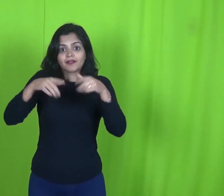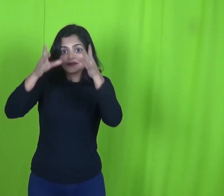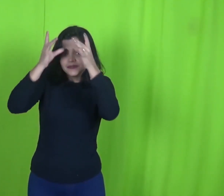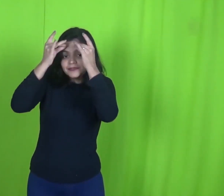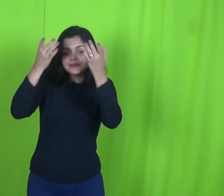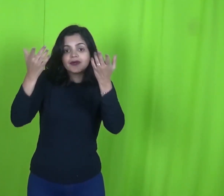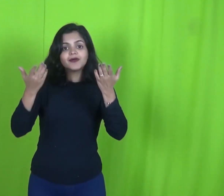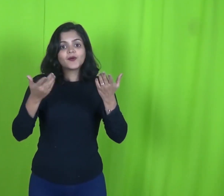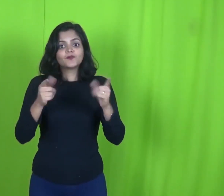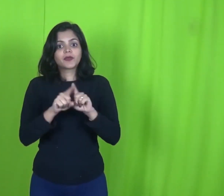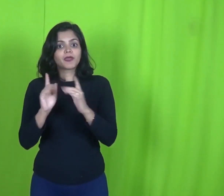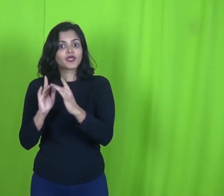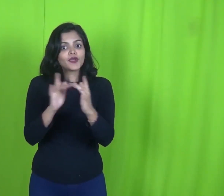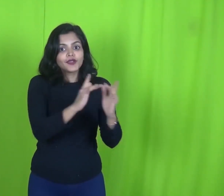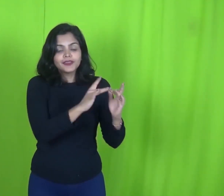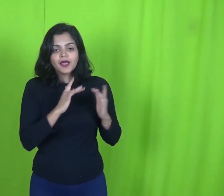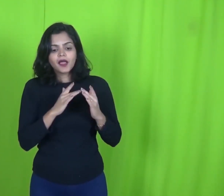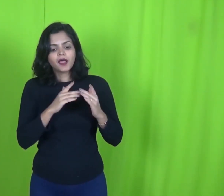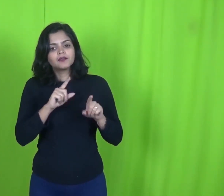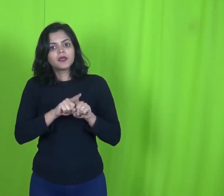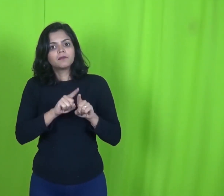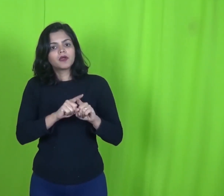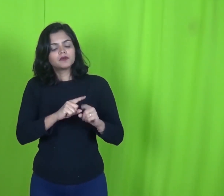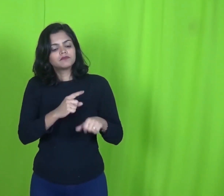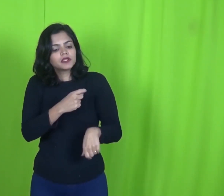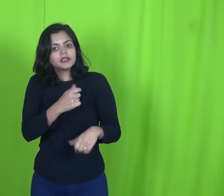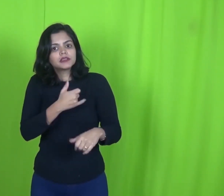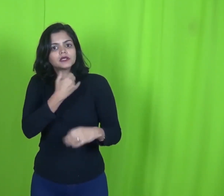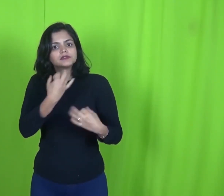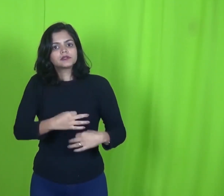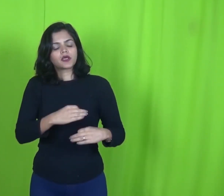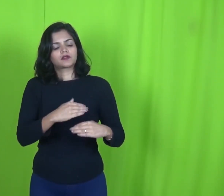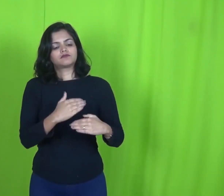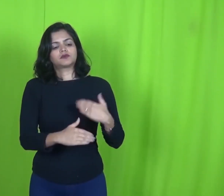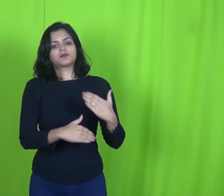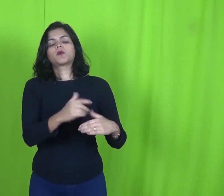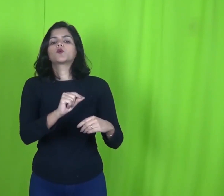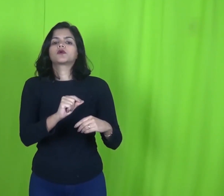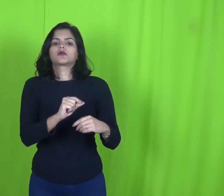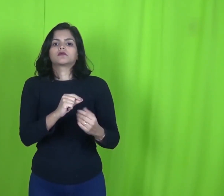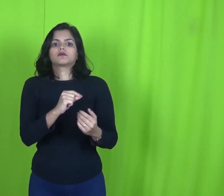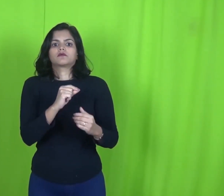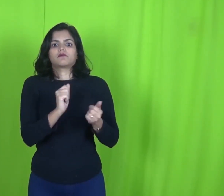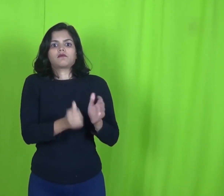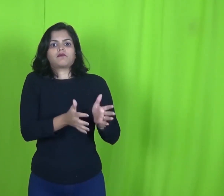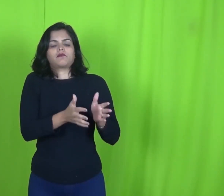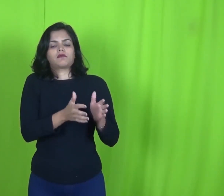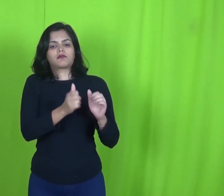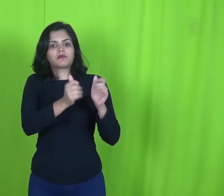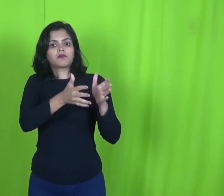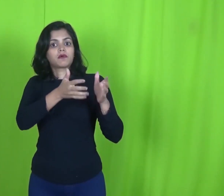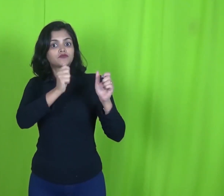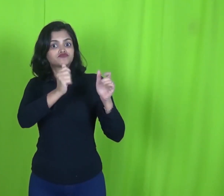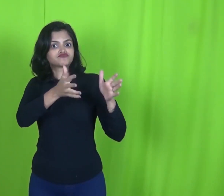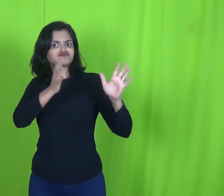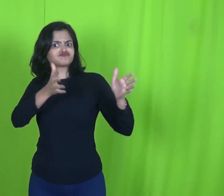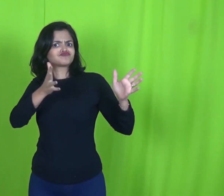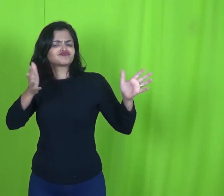há a aquisição linguística em uma determinada idade, na idade correta. O surdo, ele aprende a língua de sinais